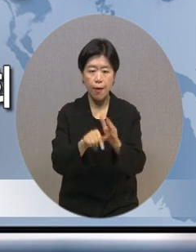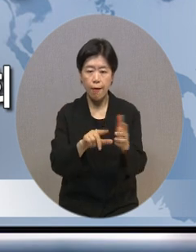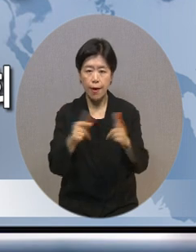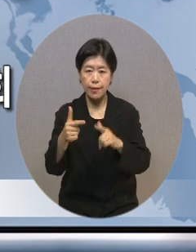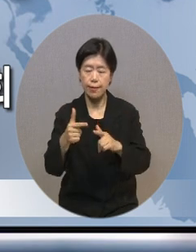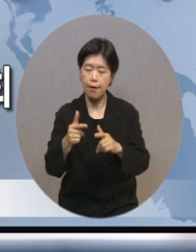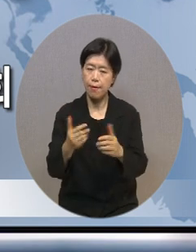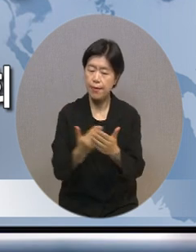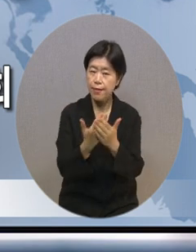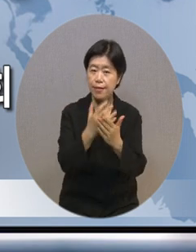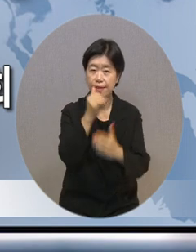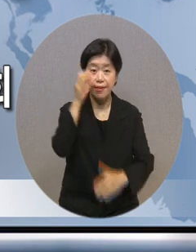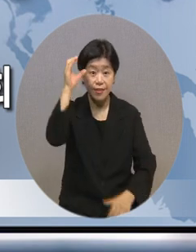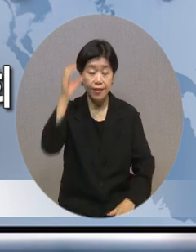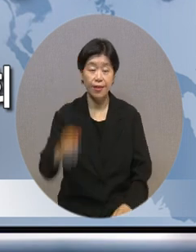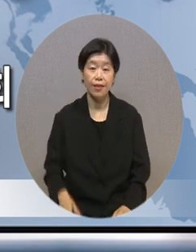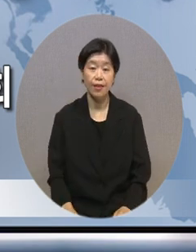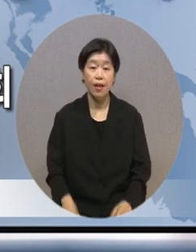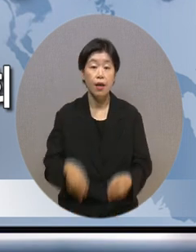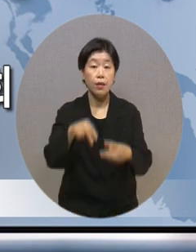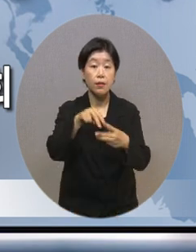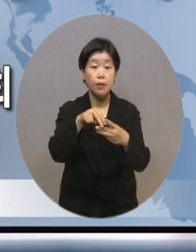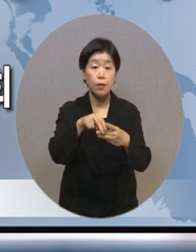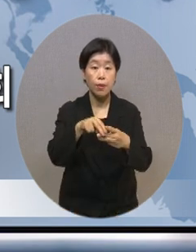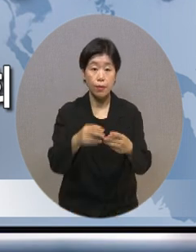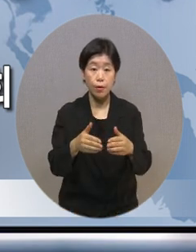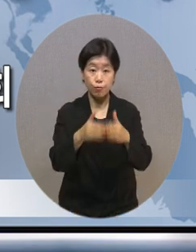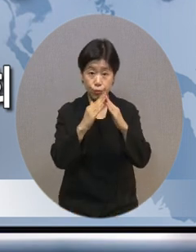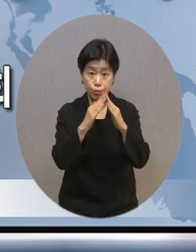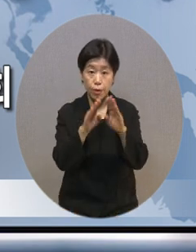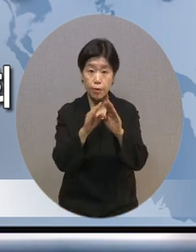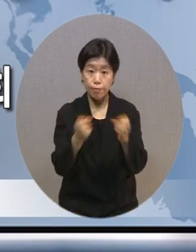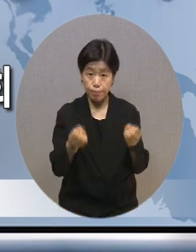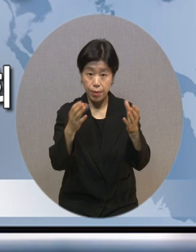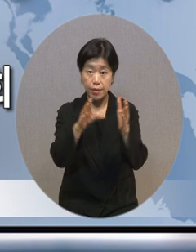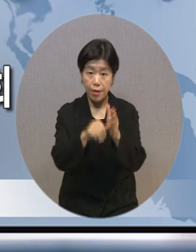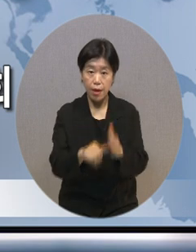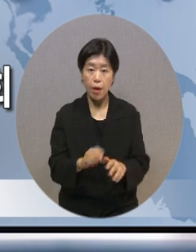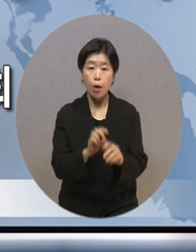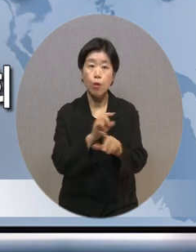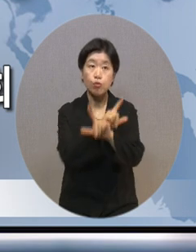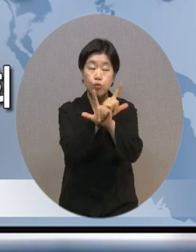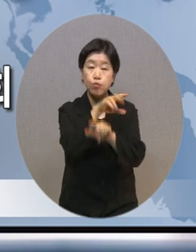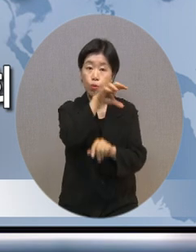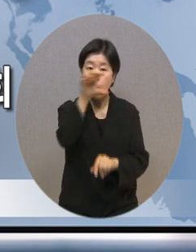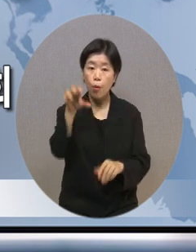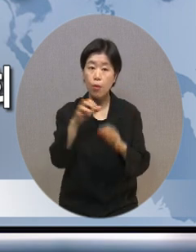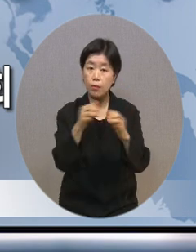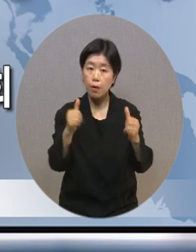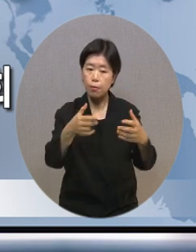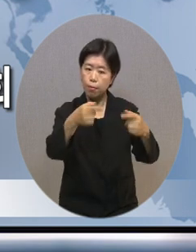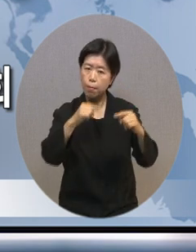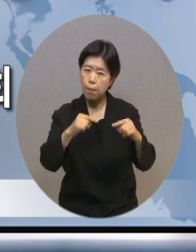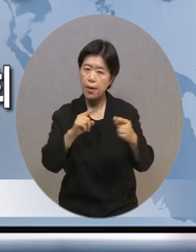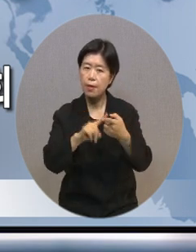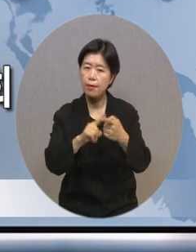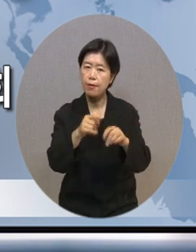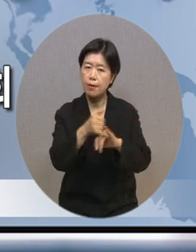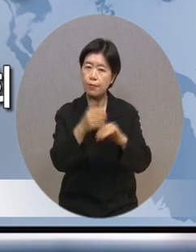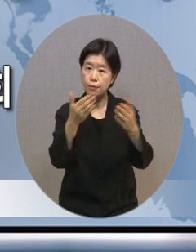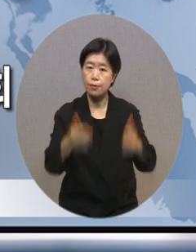것으로 보입니다. 센터 출범식에서는 경기 북부지역의 도민 참여 기회와 체육 균형 발전을